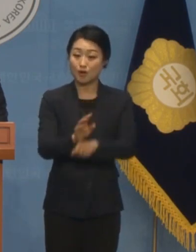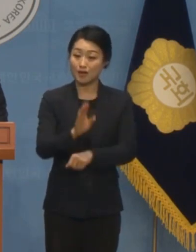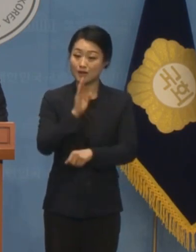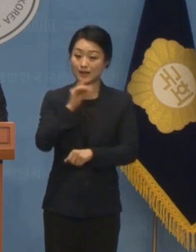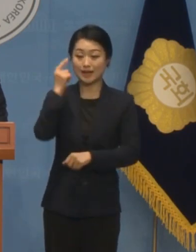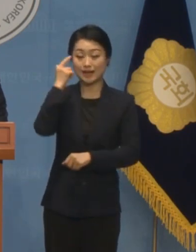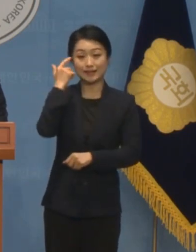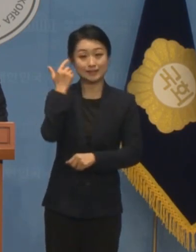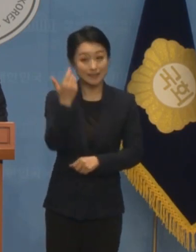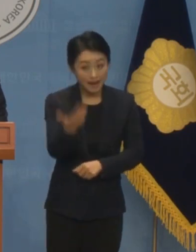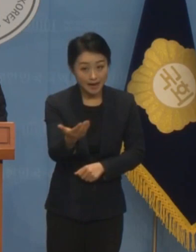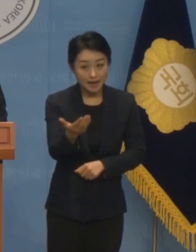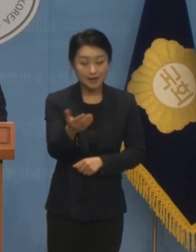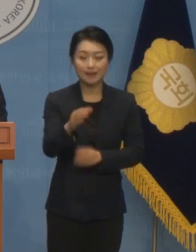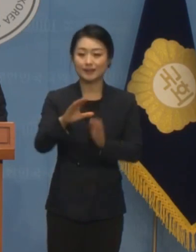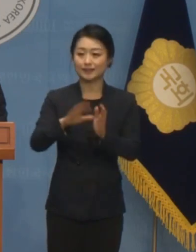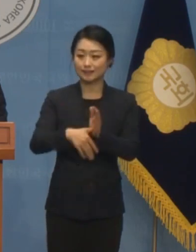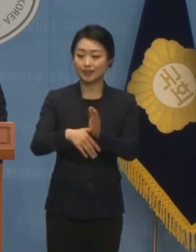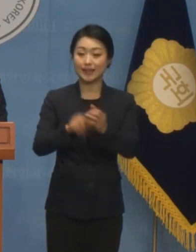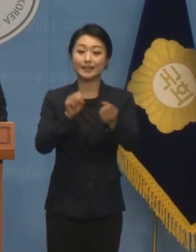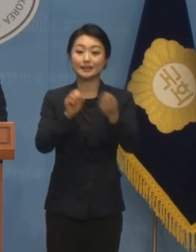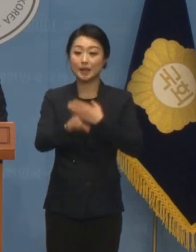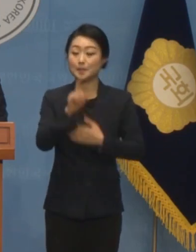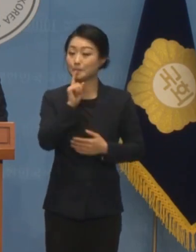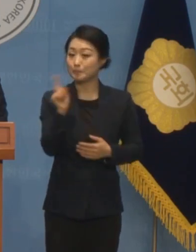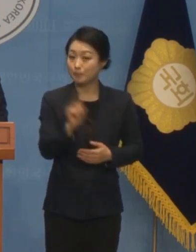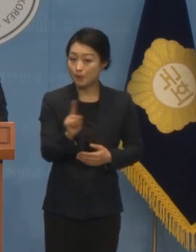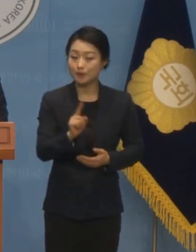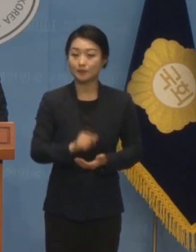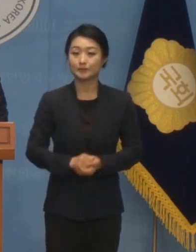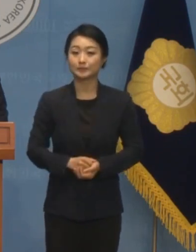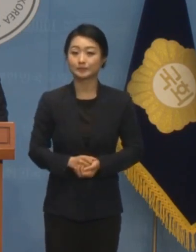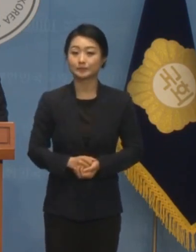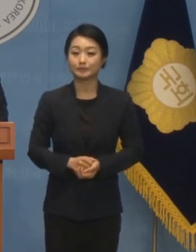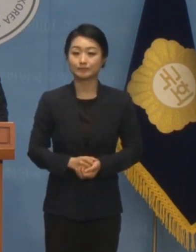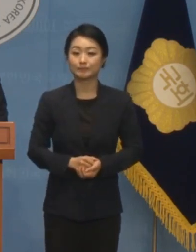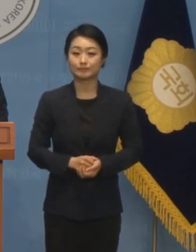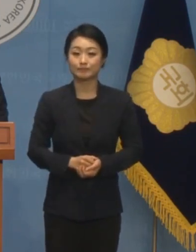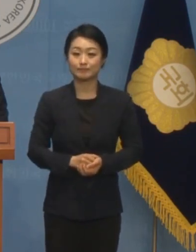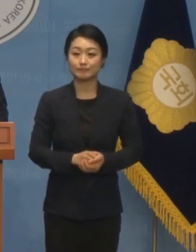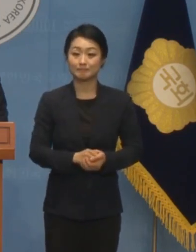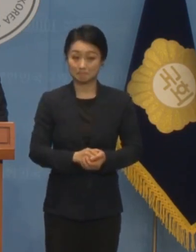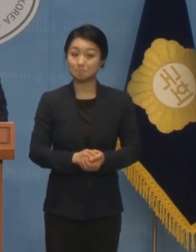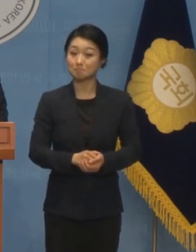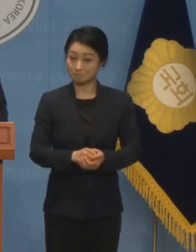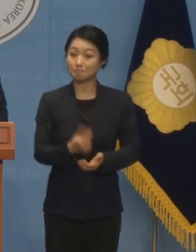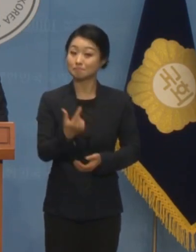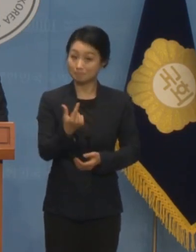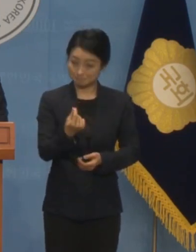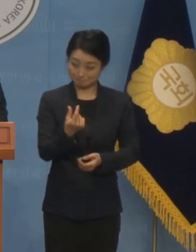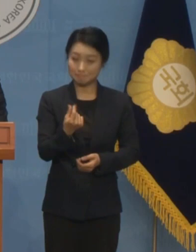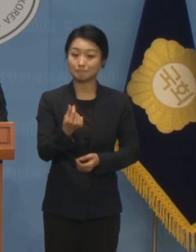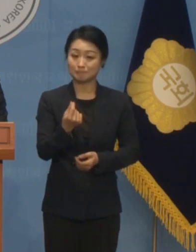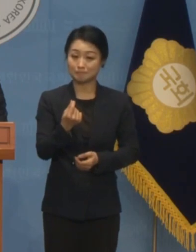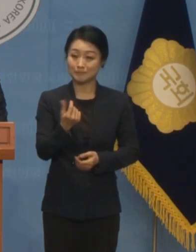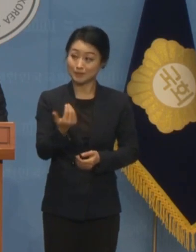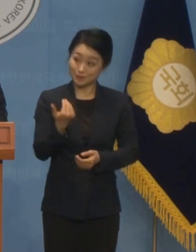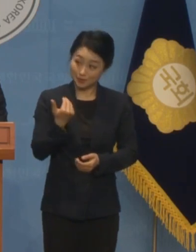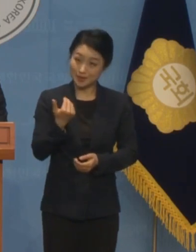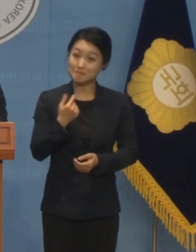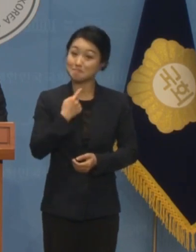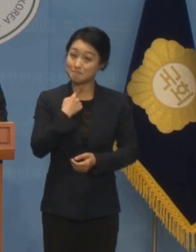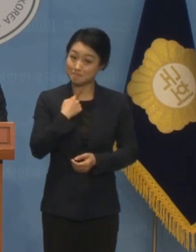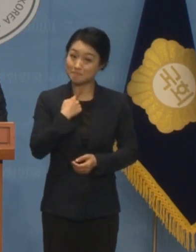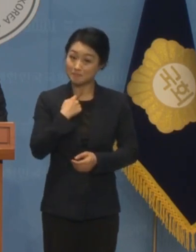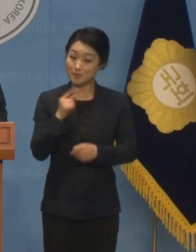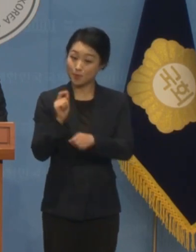공무원이냐는 사회자 질문에 대해 이렇게 답변했습니다. 현직일 수도 있겠고요. 전직일 수도